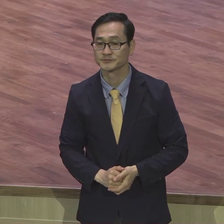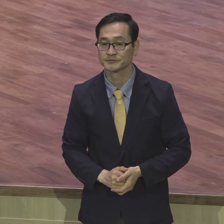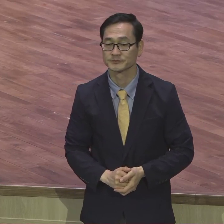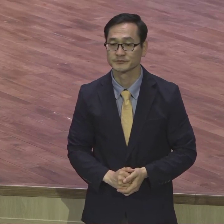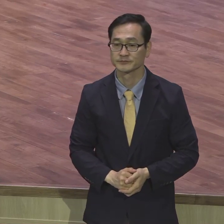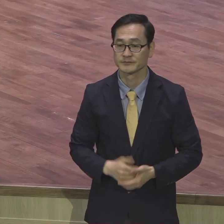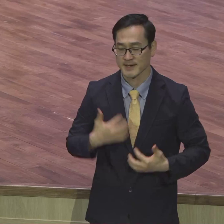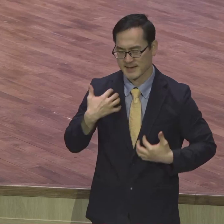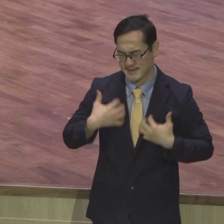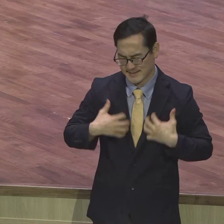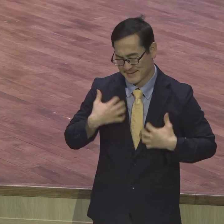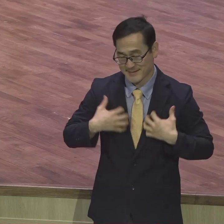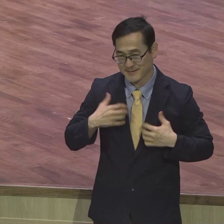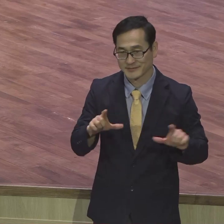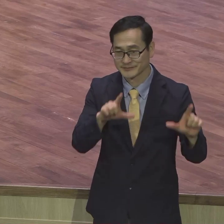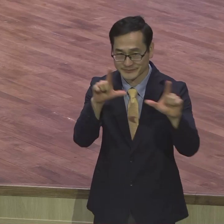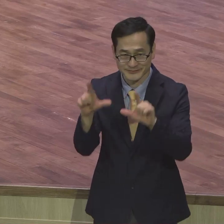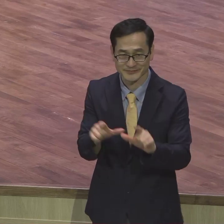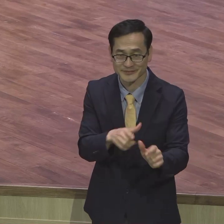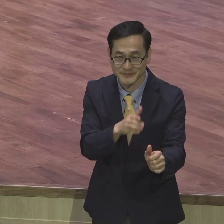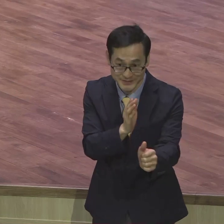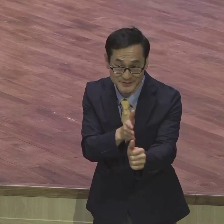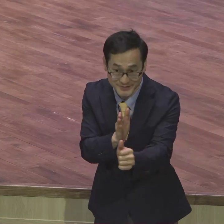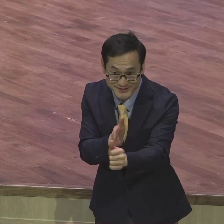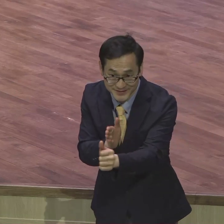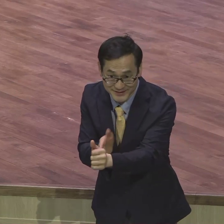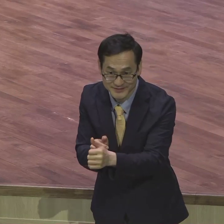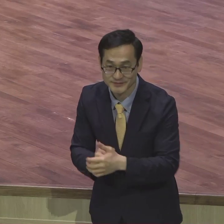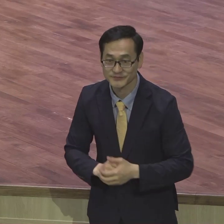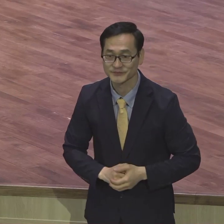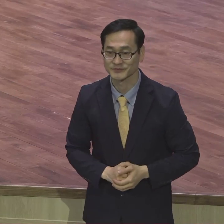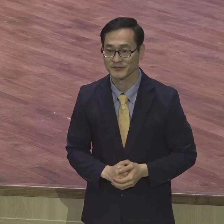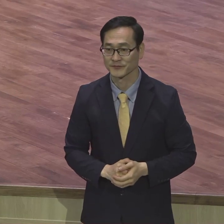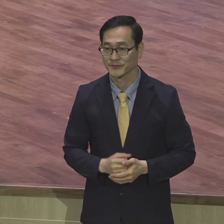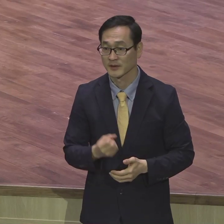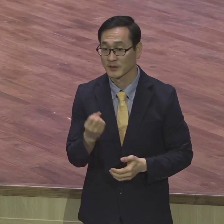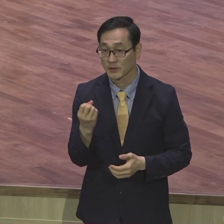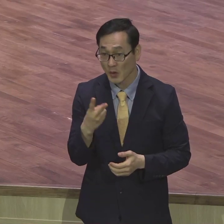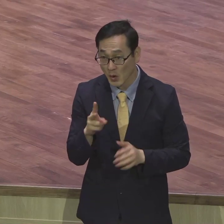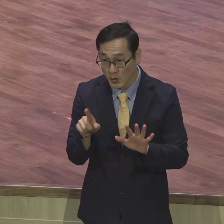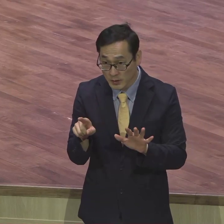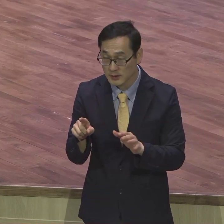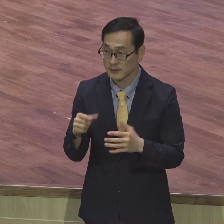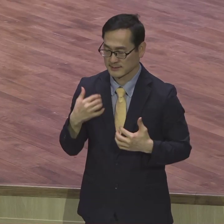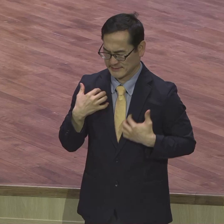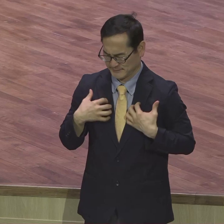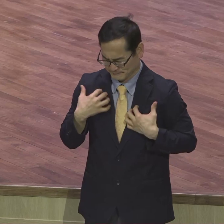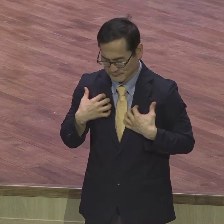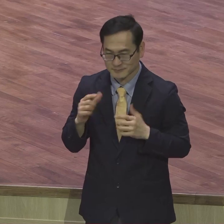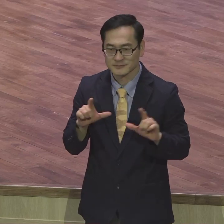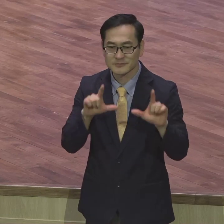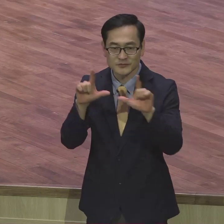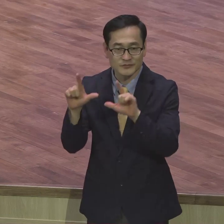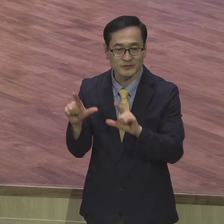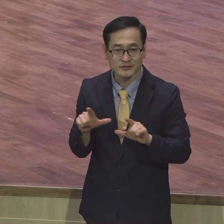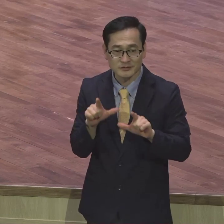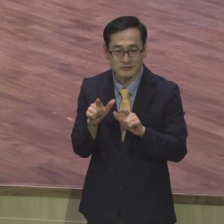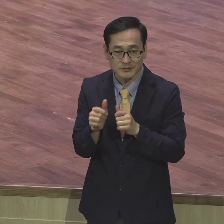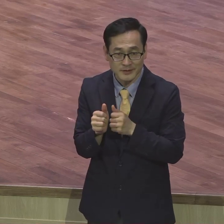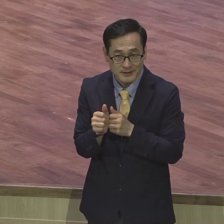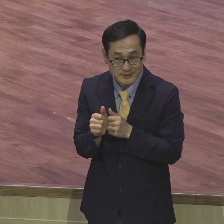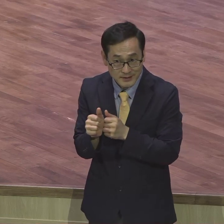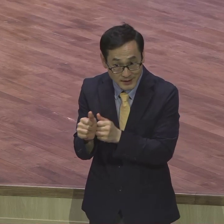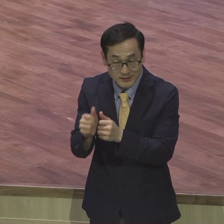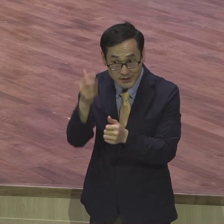누리시길 바랍니다. 그리고 더 나아가 이 부분이요. 실제로 누리지는 만큼 누리지는 만큼